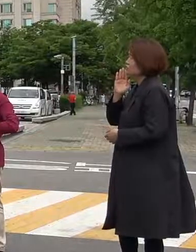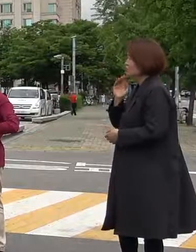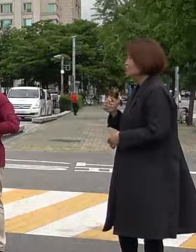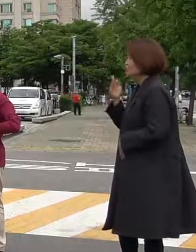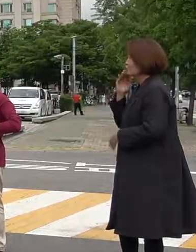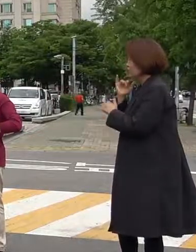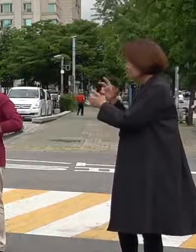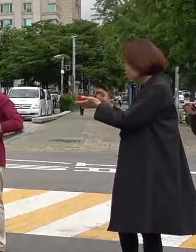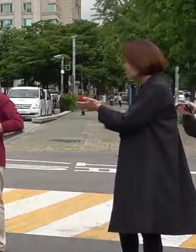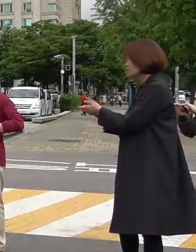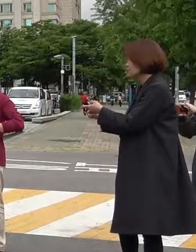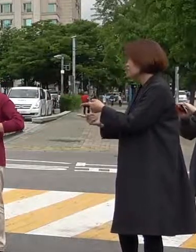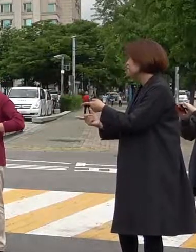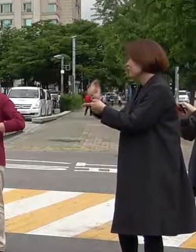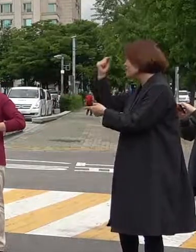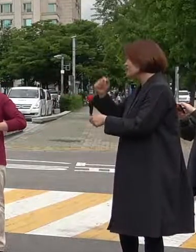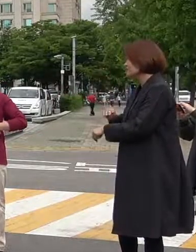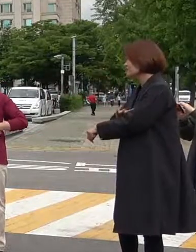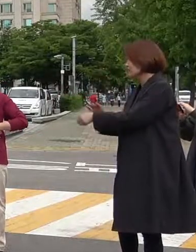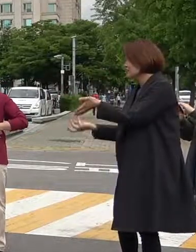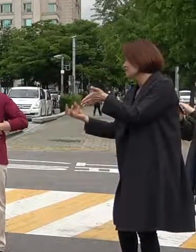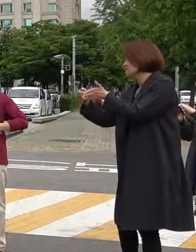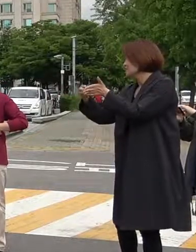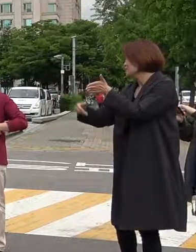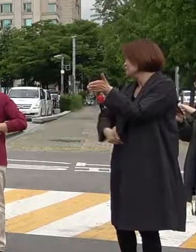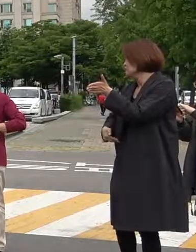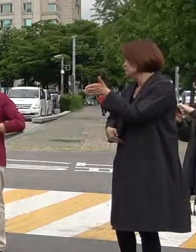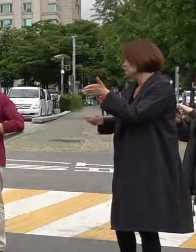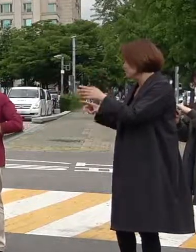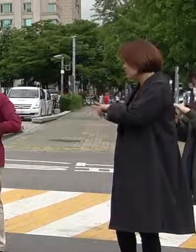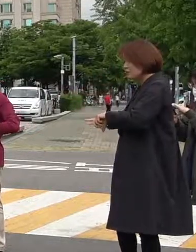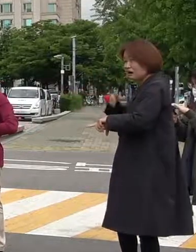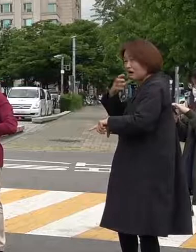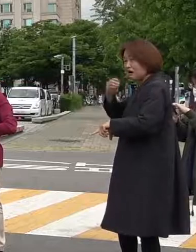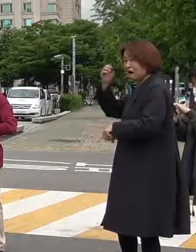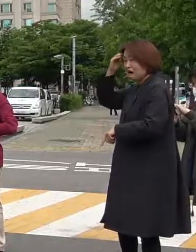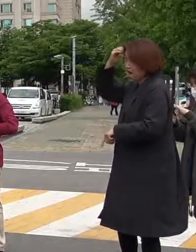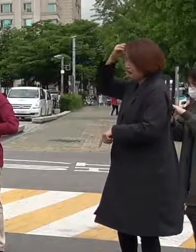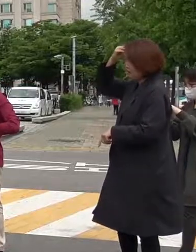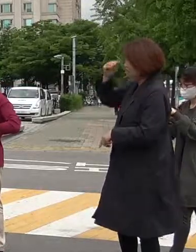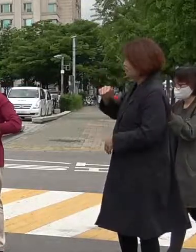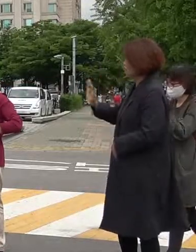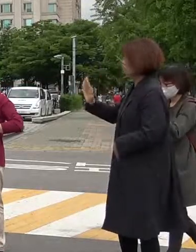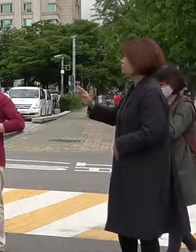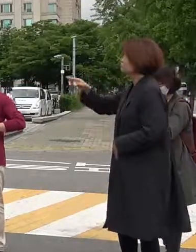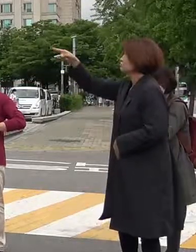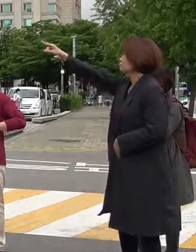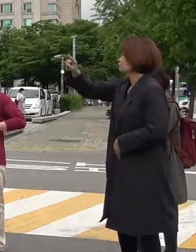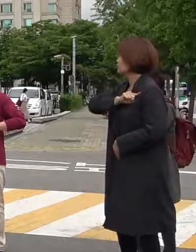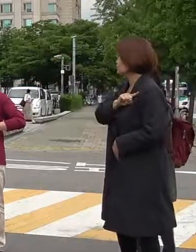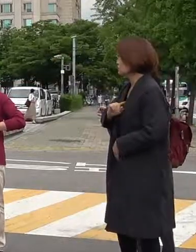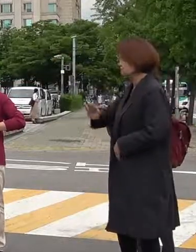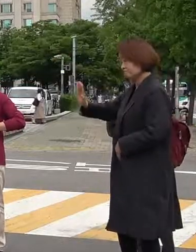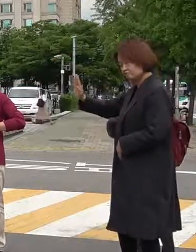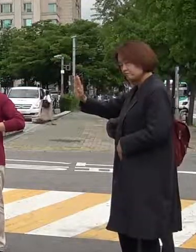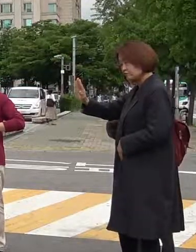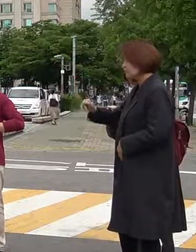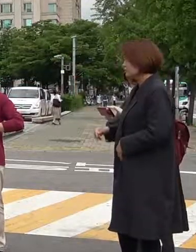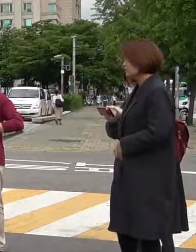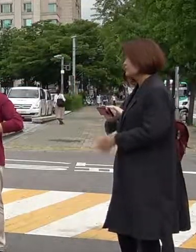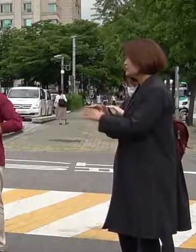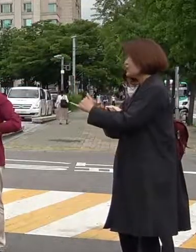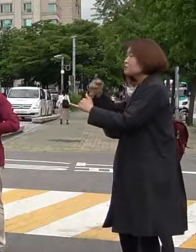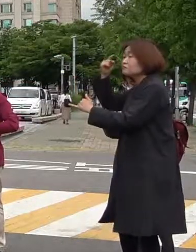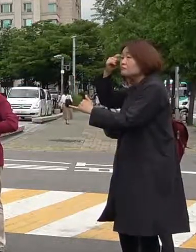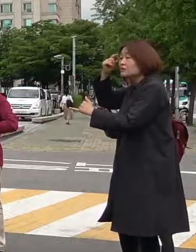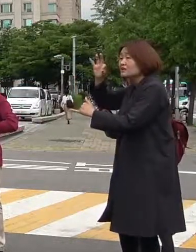하루 빨리 수용해야 된다. 또한 일반 시청자들이 화면을 가린다 그럴 경우에 KBS가 선도적으로 나서서 인식